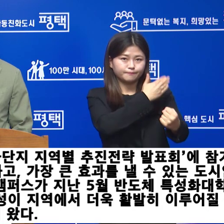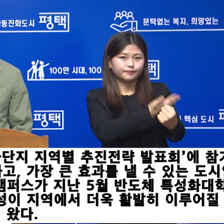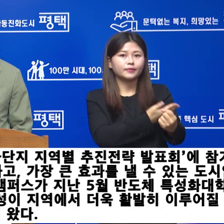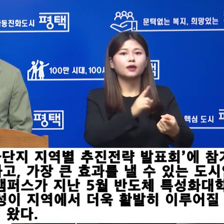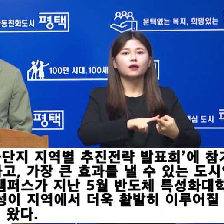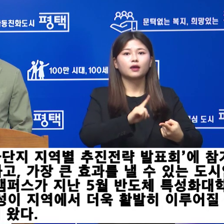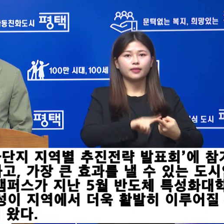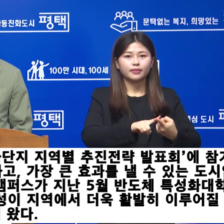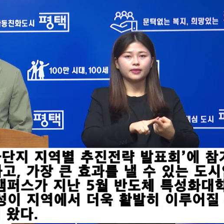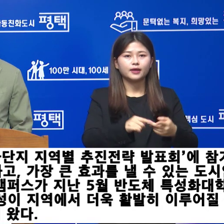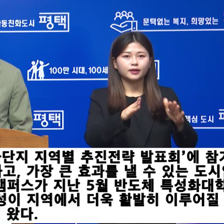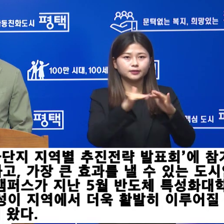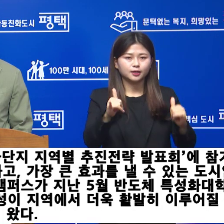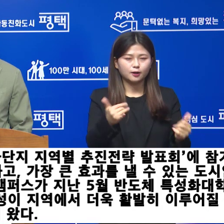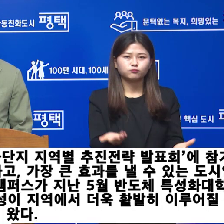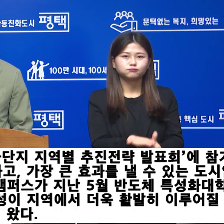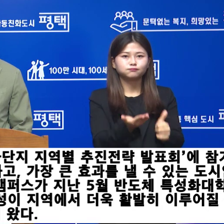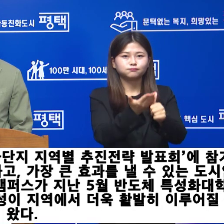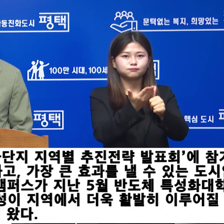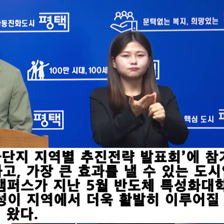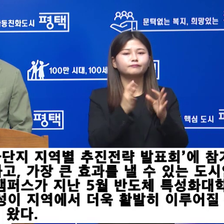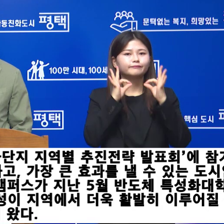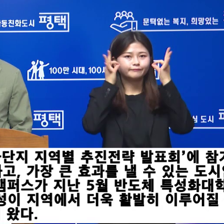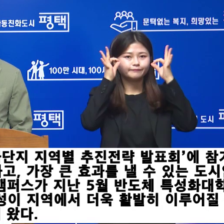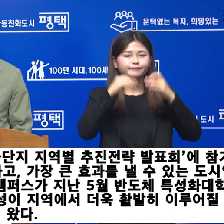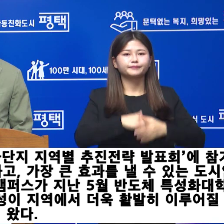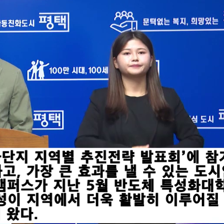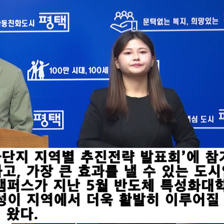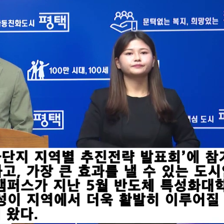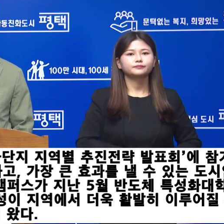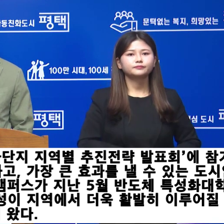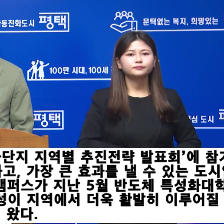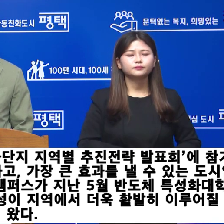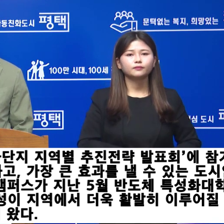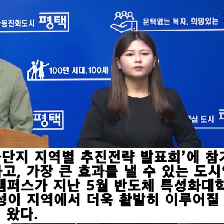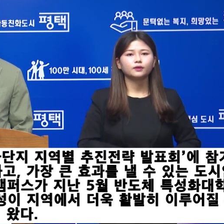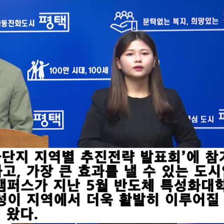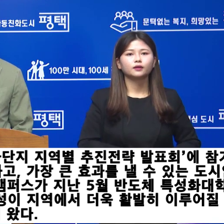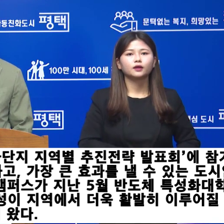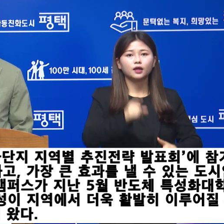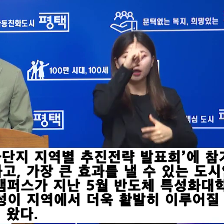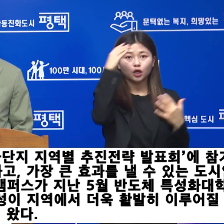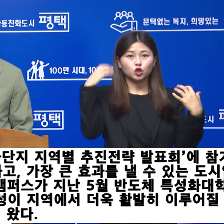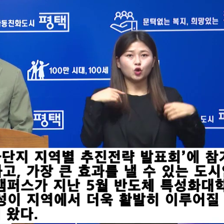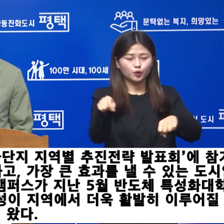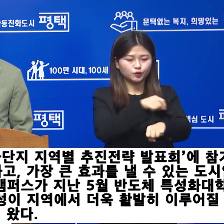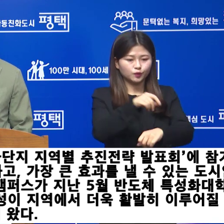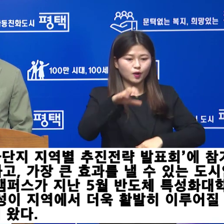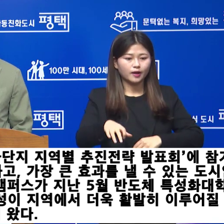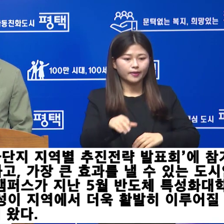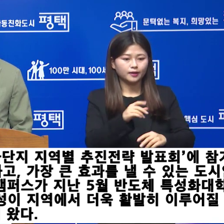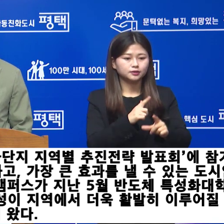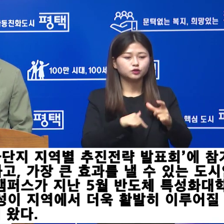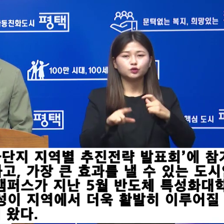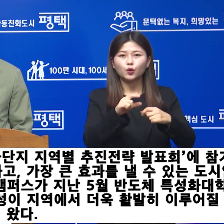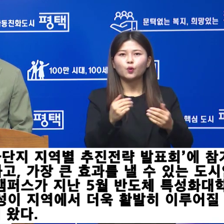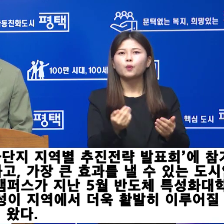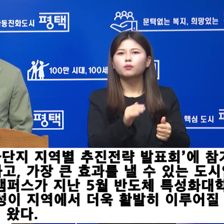정규 인재를 육성하도록 하겠습니다. 정부의 특화단지 육성 방안에 대해 더해